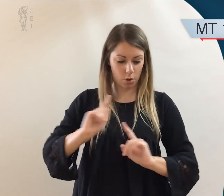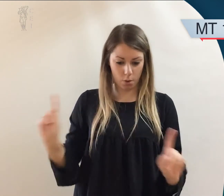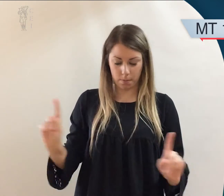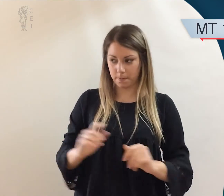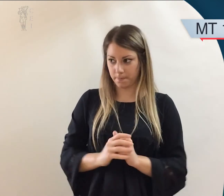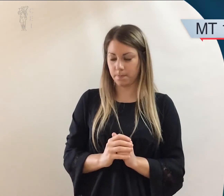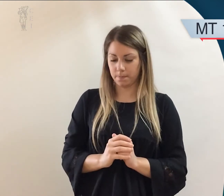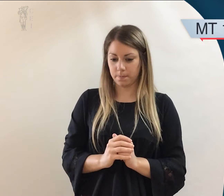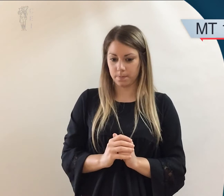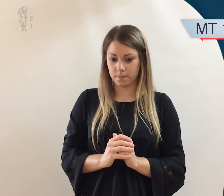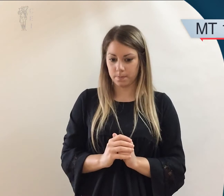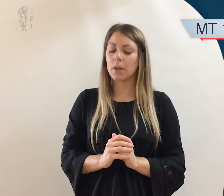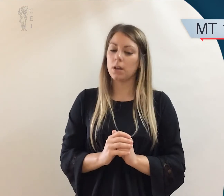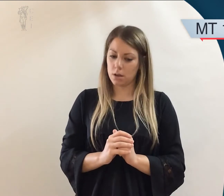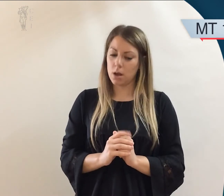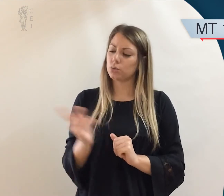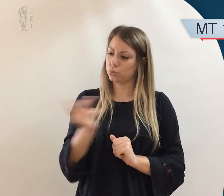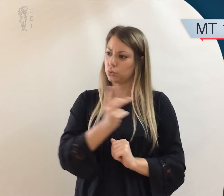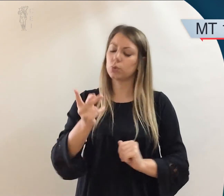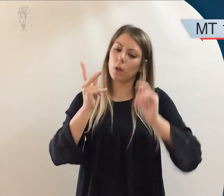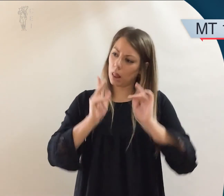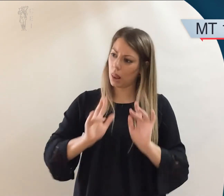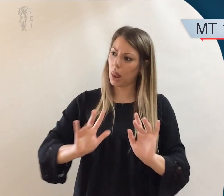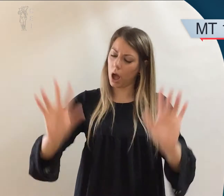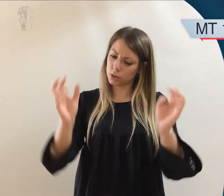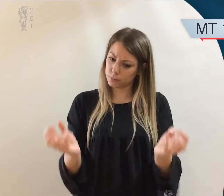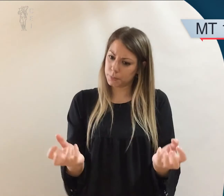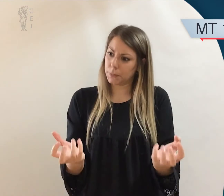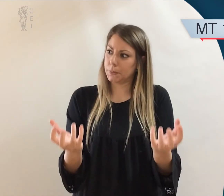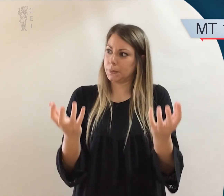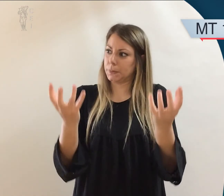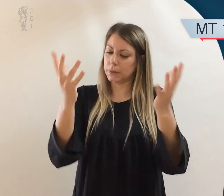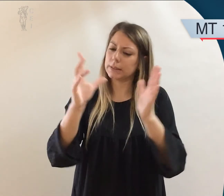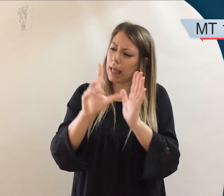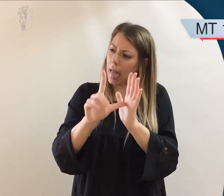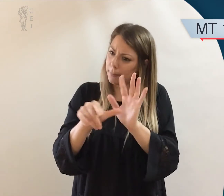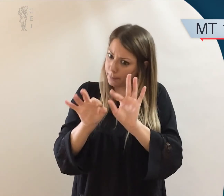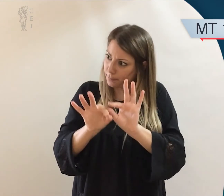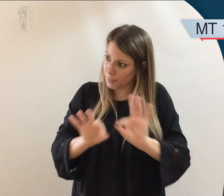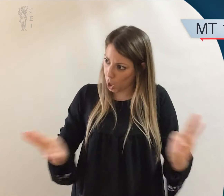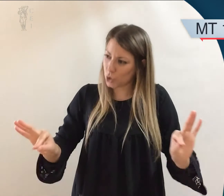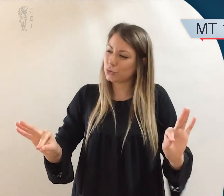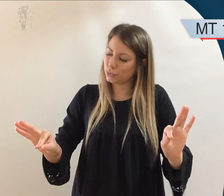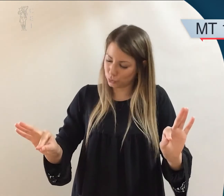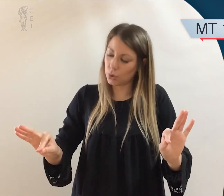anche il grano lasciate che l'uno e l'altro crescano insieme fino alla mietitura e al momento della